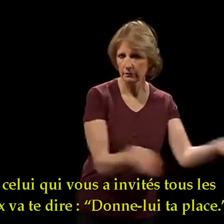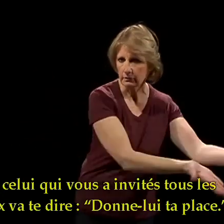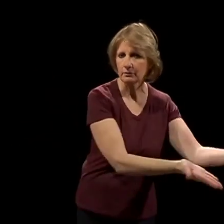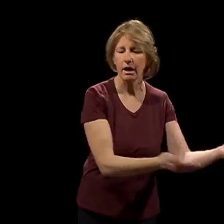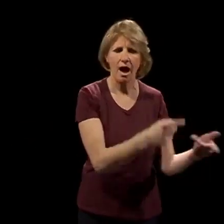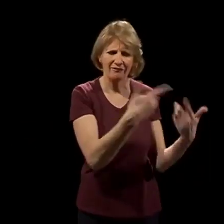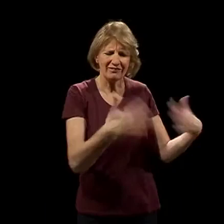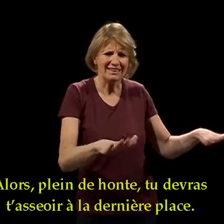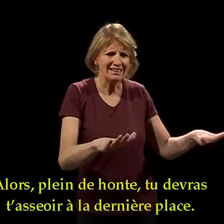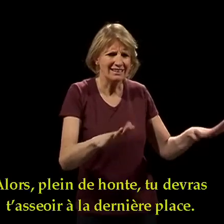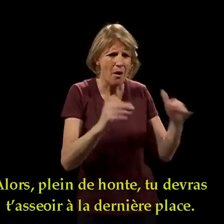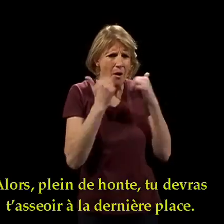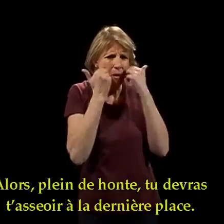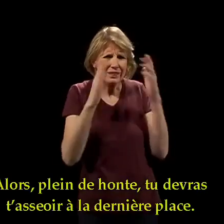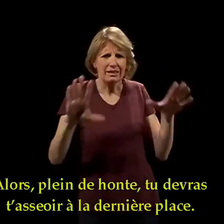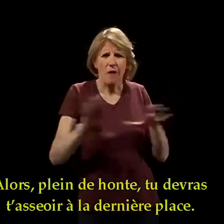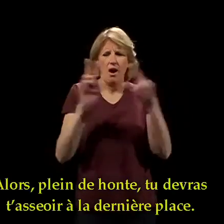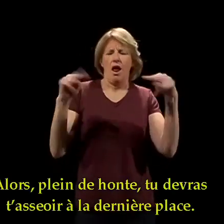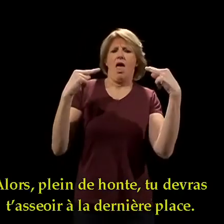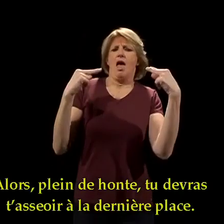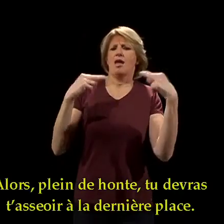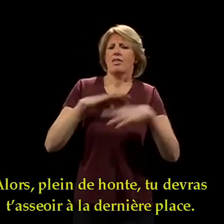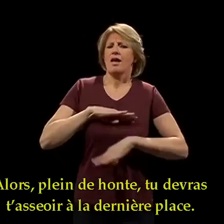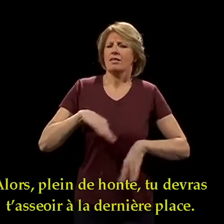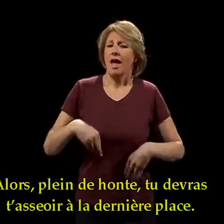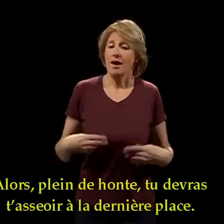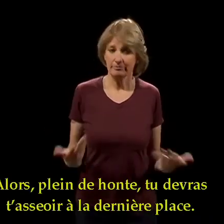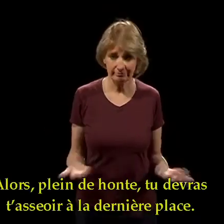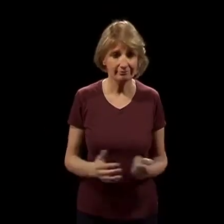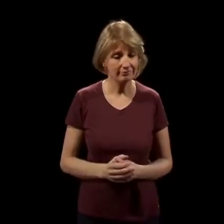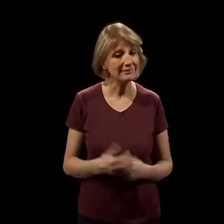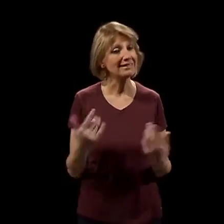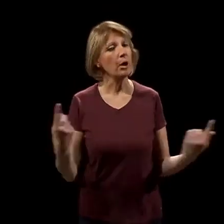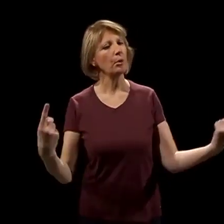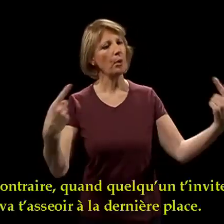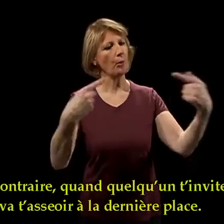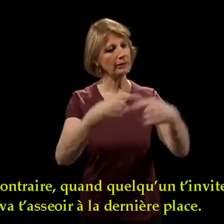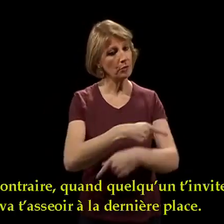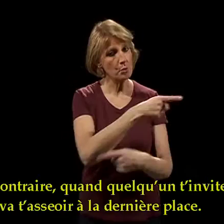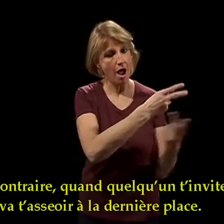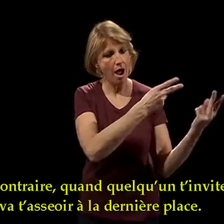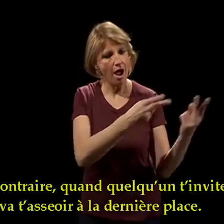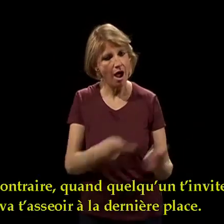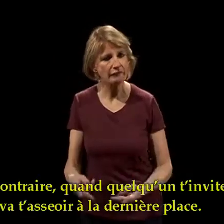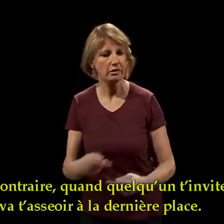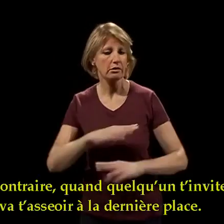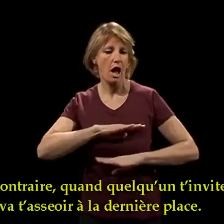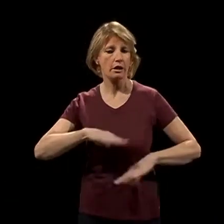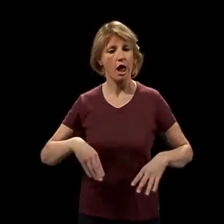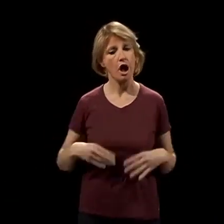Alors plein de honte, tu devras t'asseoir à la dernière place. Au contraire, quand quelqu'un t'invite, va t'asseoir à la dernière